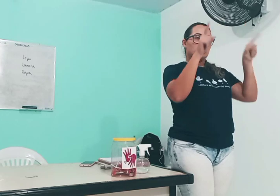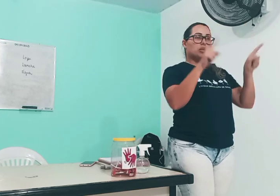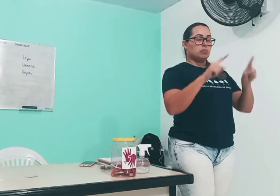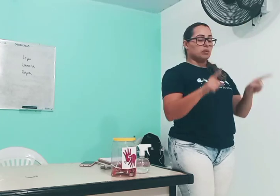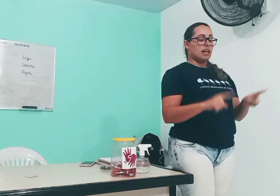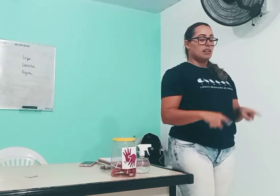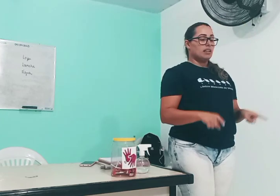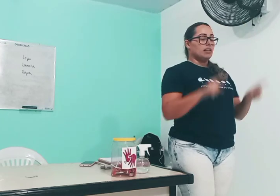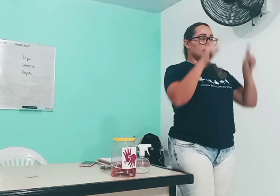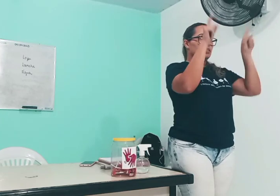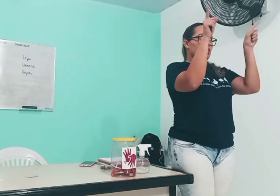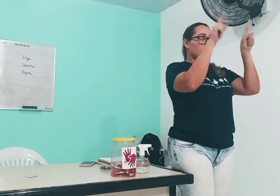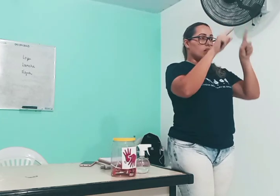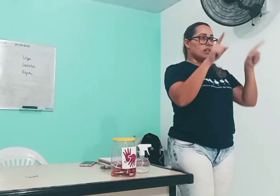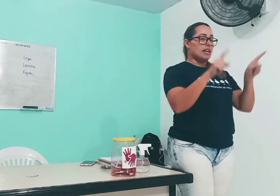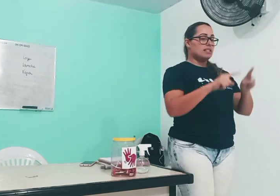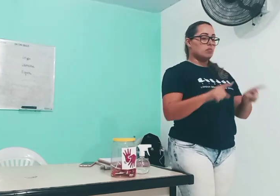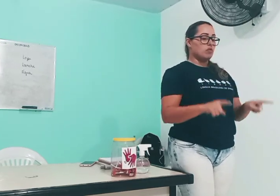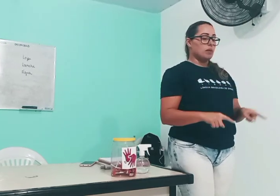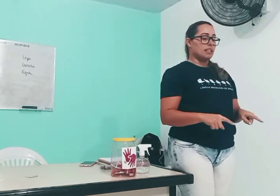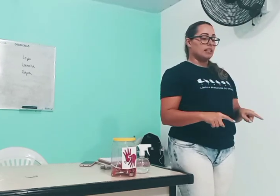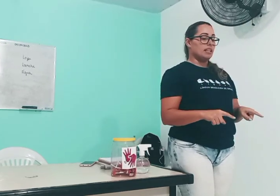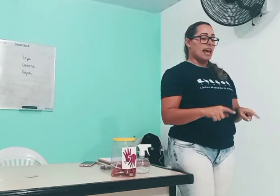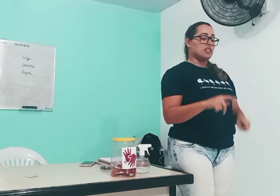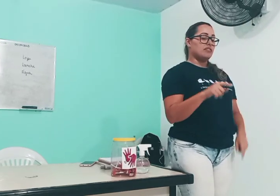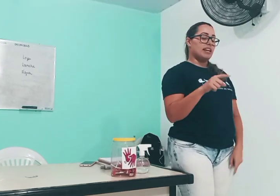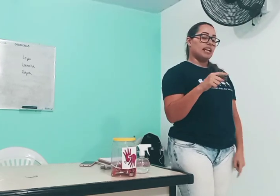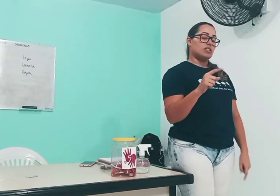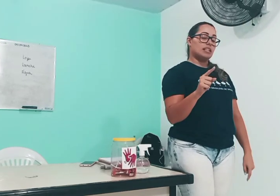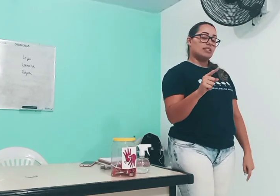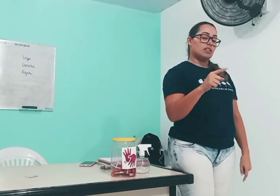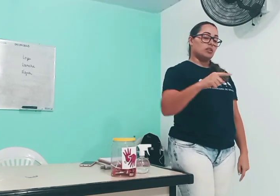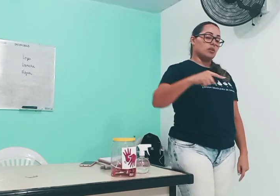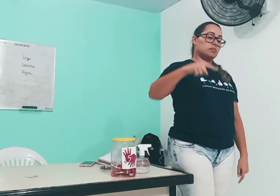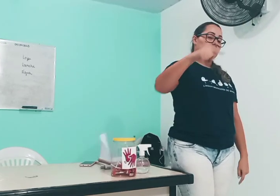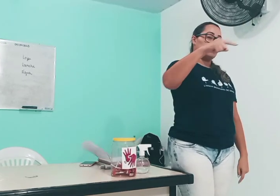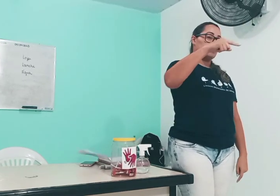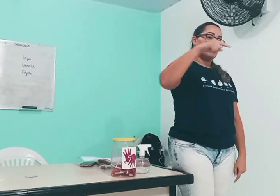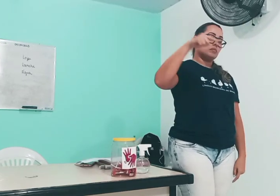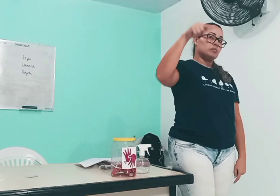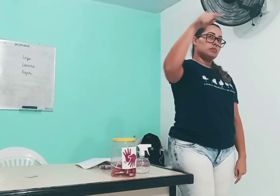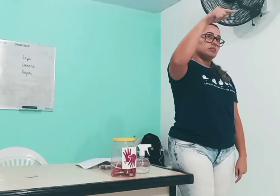Tipo, né? Então, ó, esse movimento aqui é diferente desse aqui, ó.